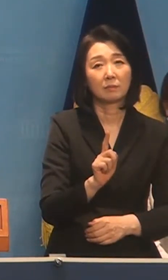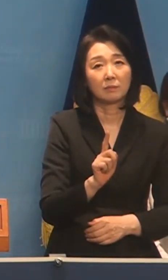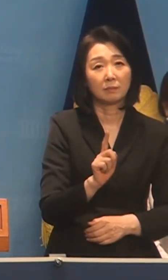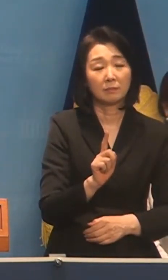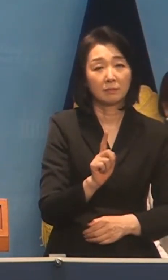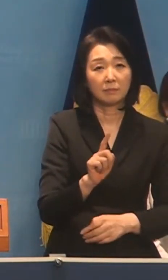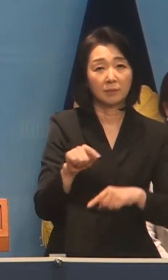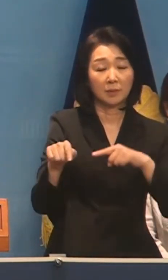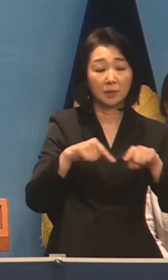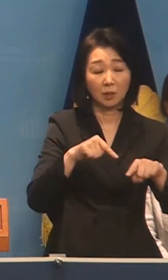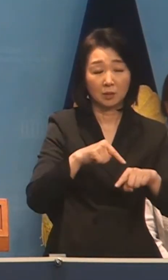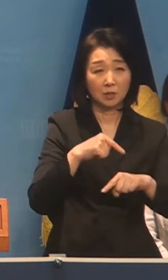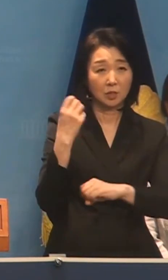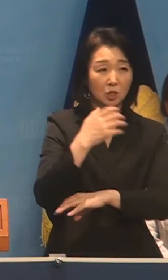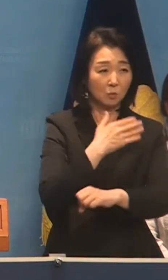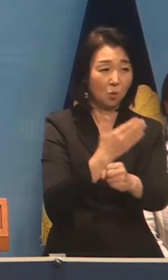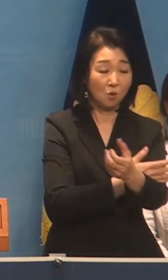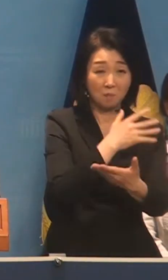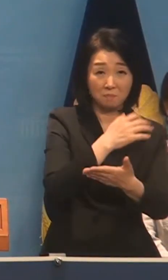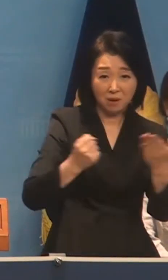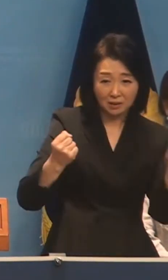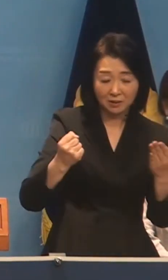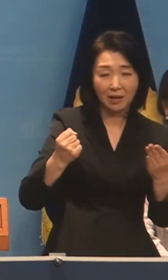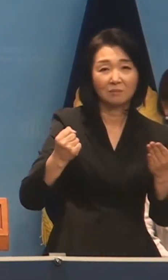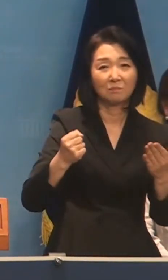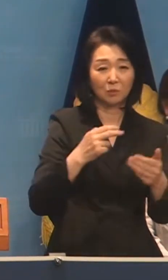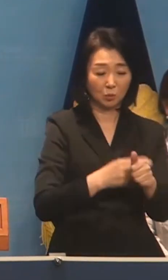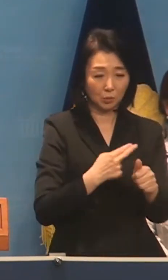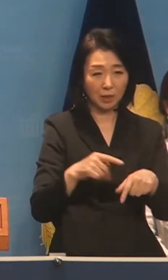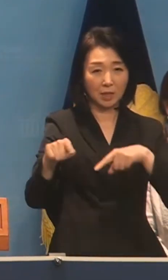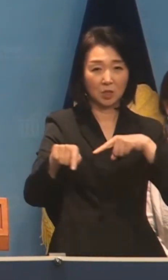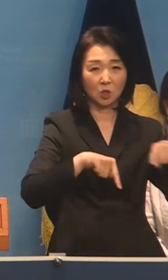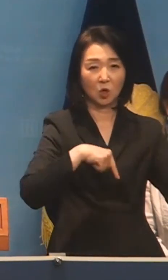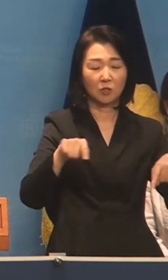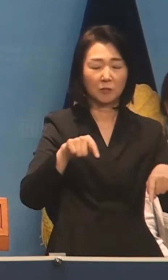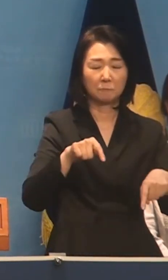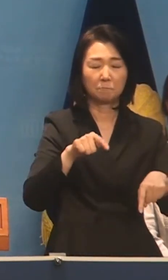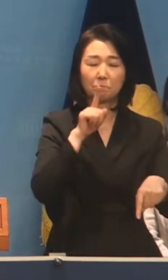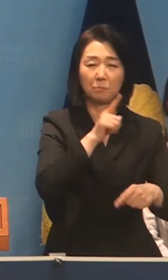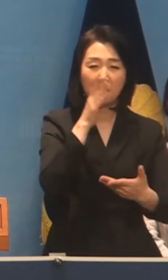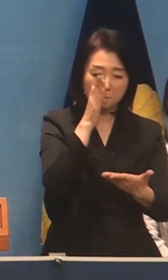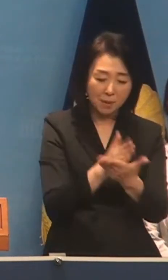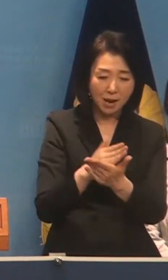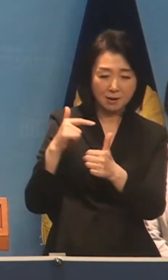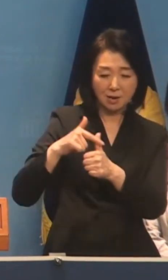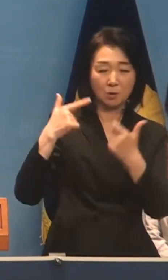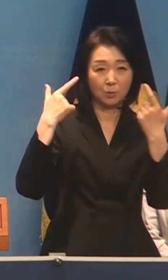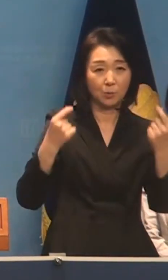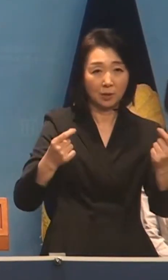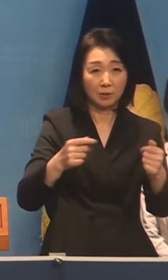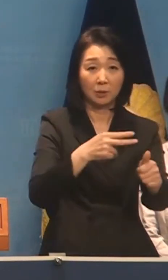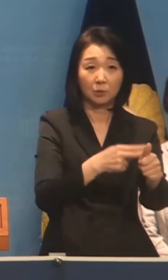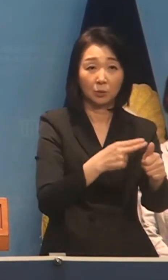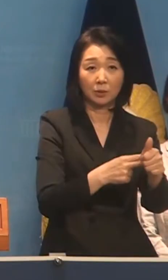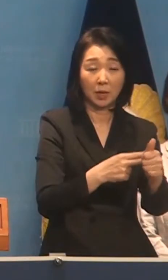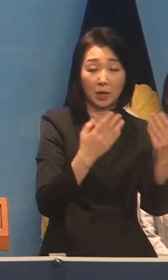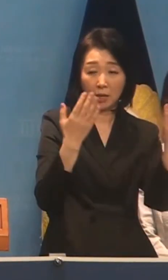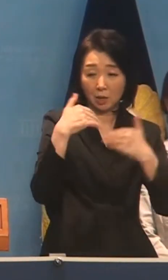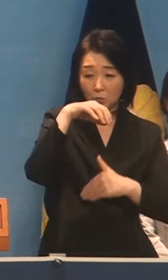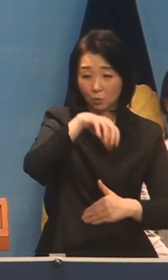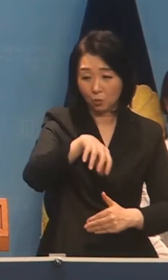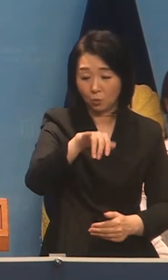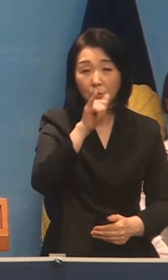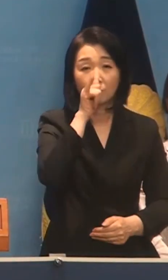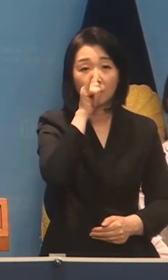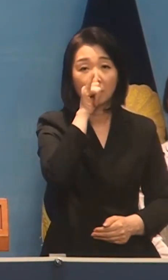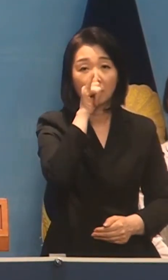정치의 기본권을 박탈하는 것은 교사에게 정치적 침묵을 강요하는 행위입니다. 교사는 학교